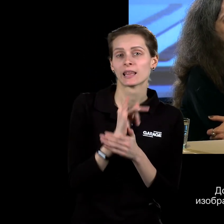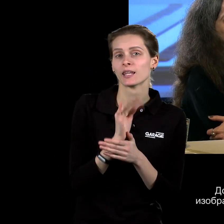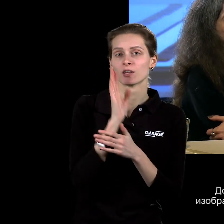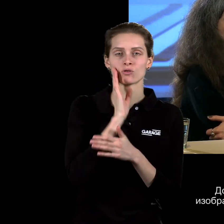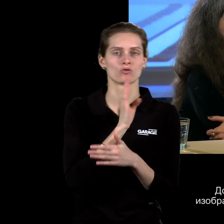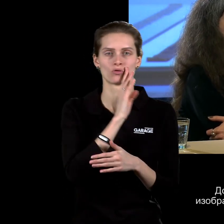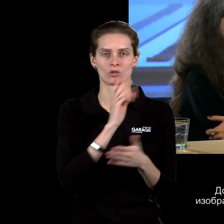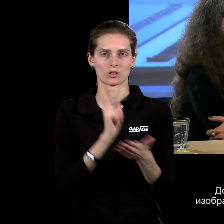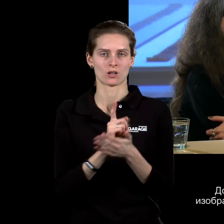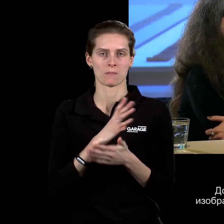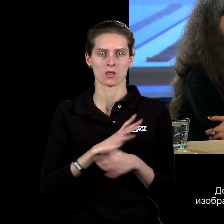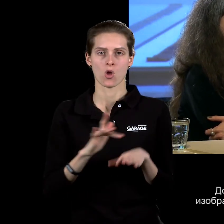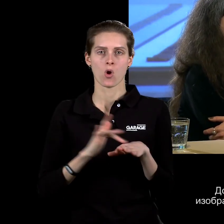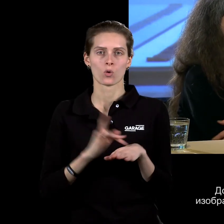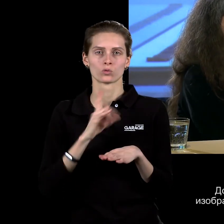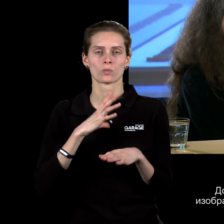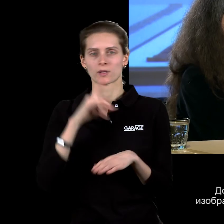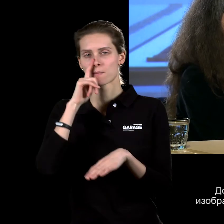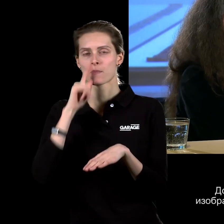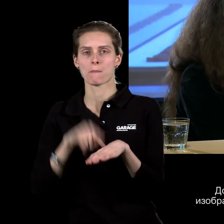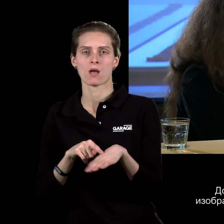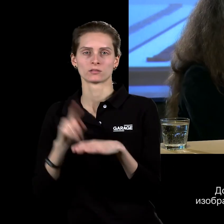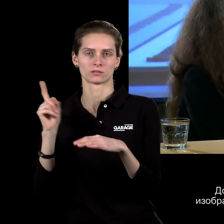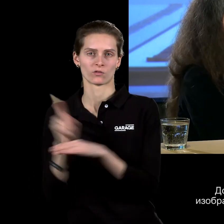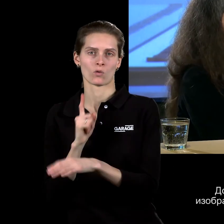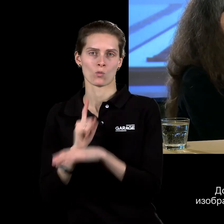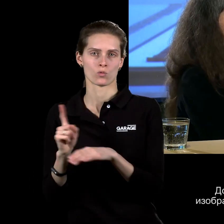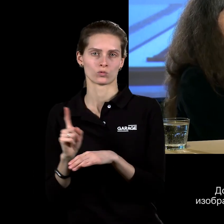музей. Должна ли женщина попасть туда только в виде